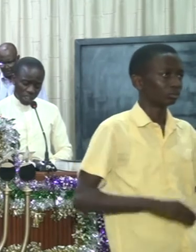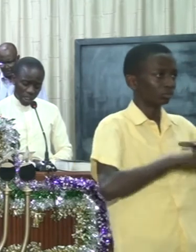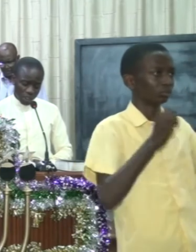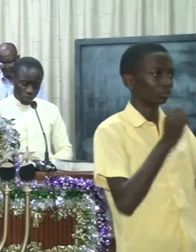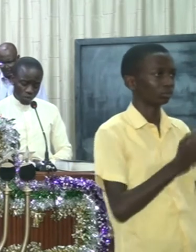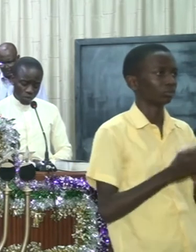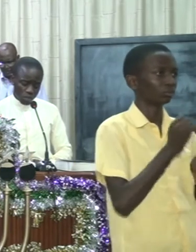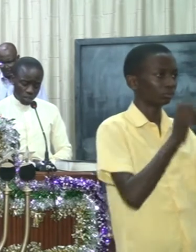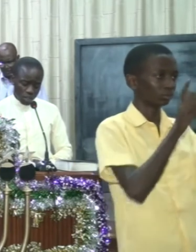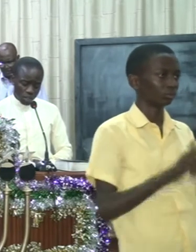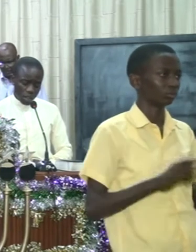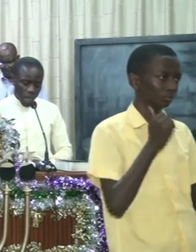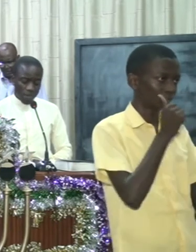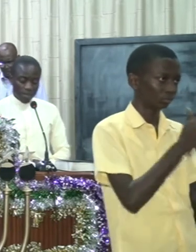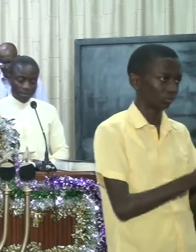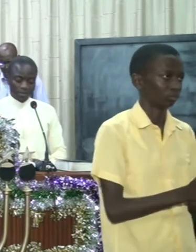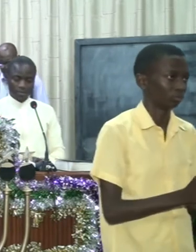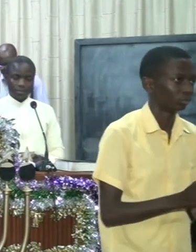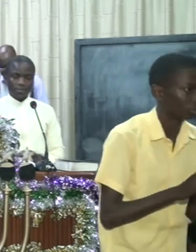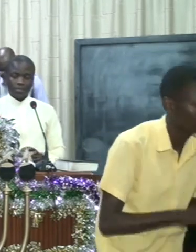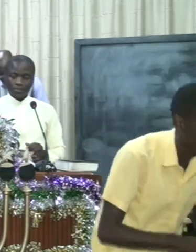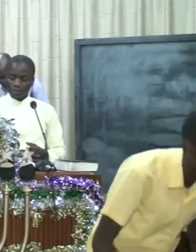wetu. Par avec chacun de nous. Amen. Amen.